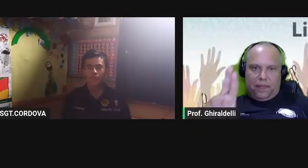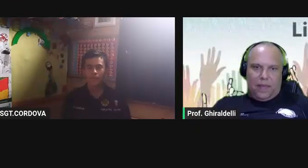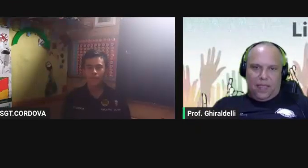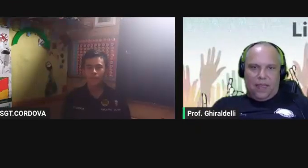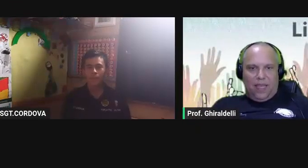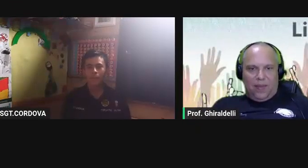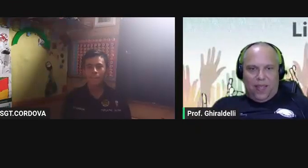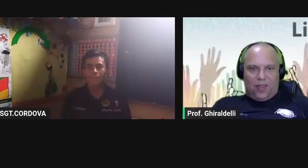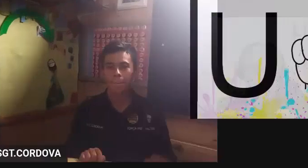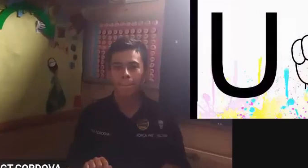Esse é mais fácil.